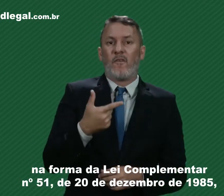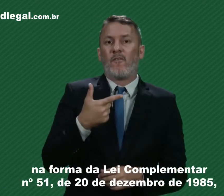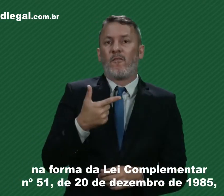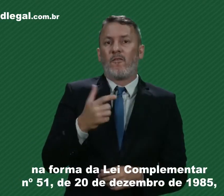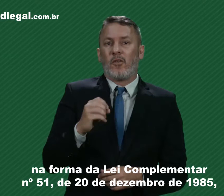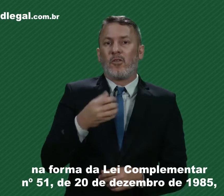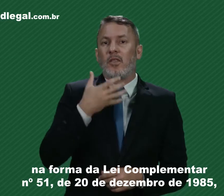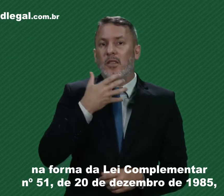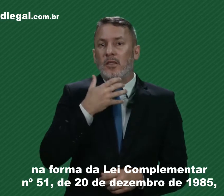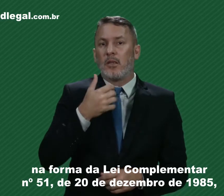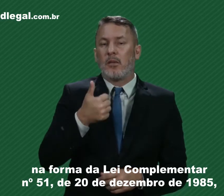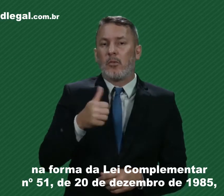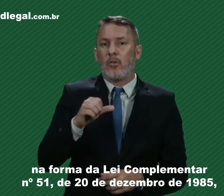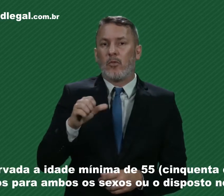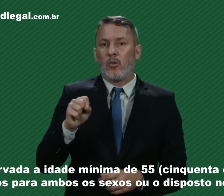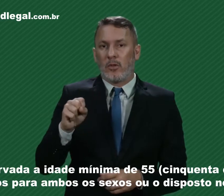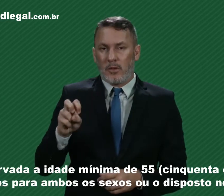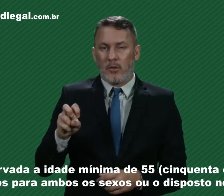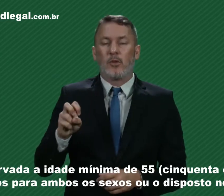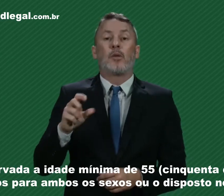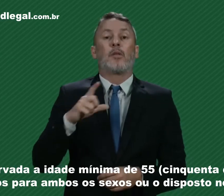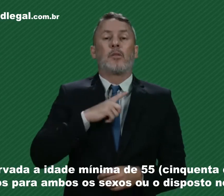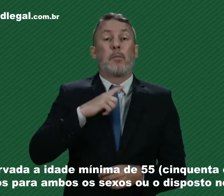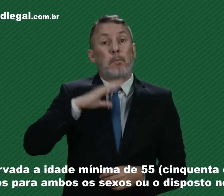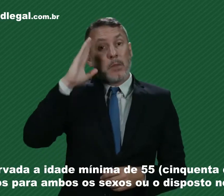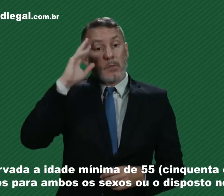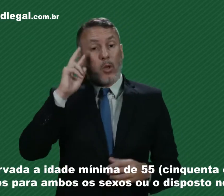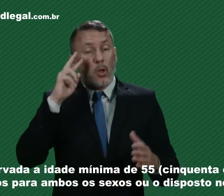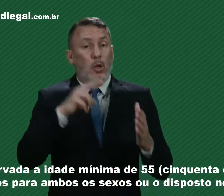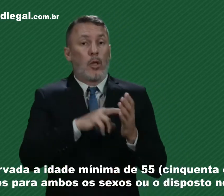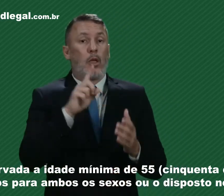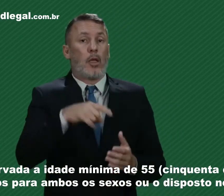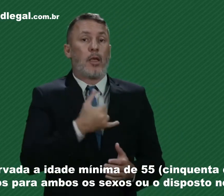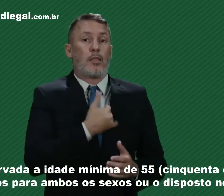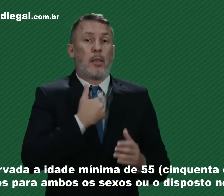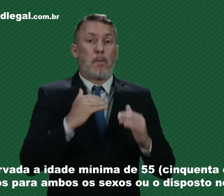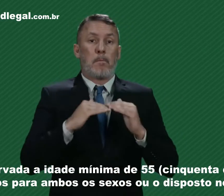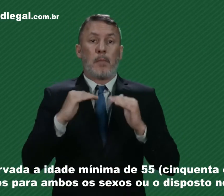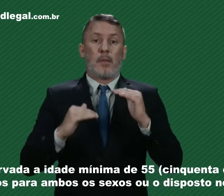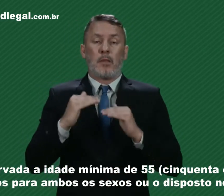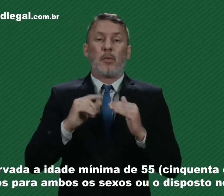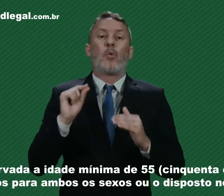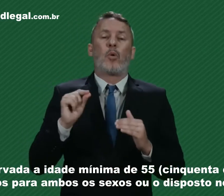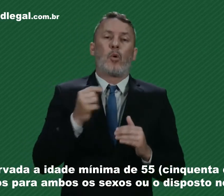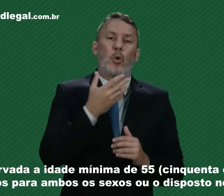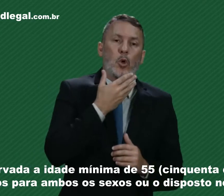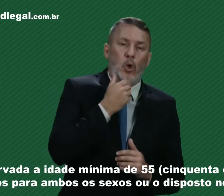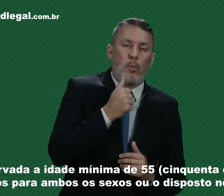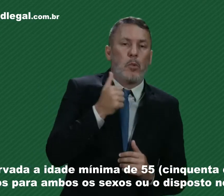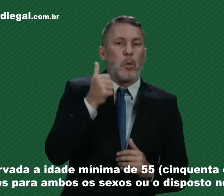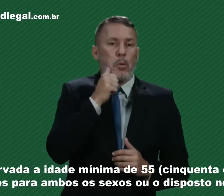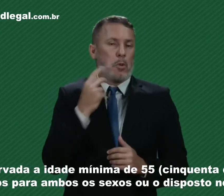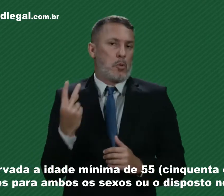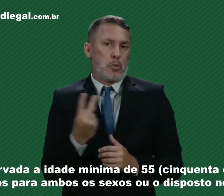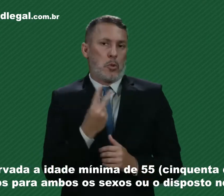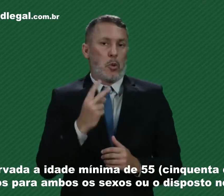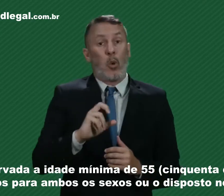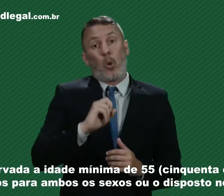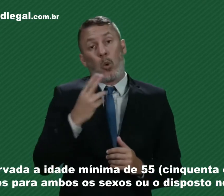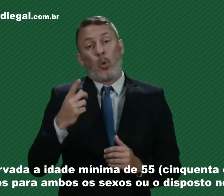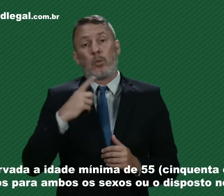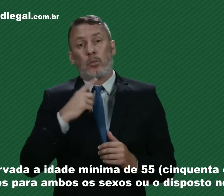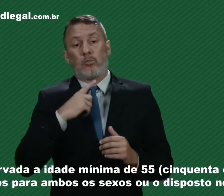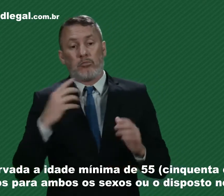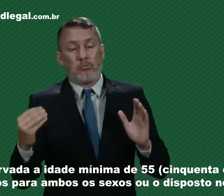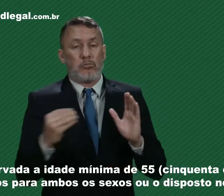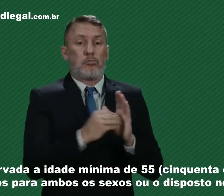de 1985, observada a idade mínima de 55 anos para ambos os sexos ou o